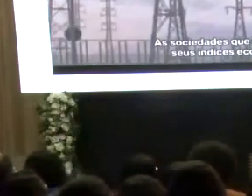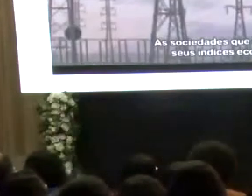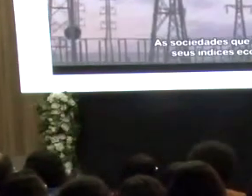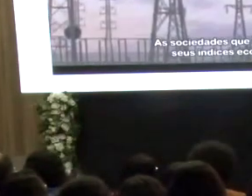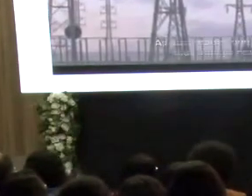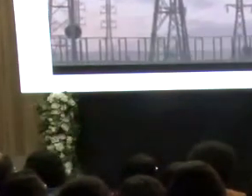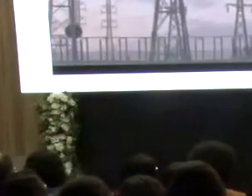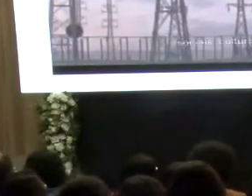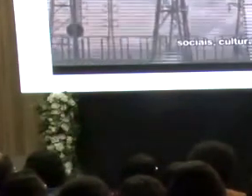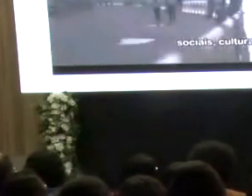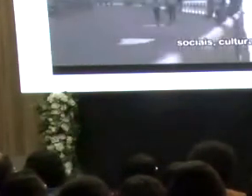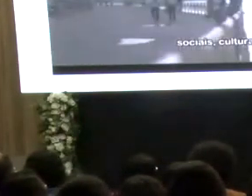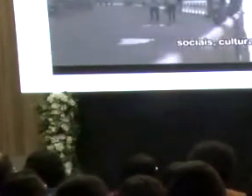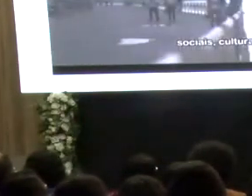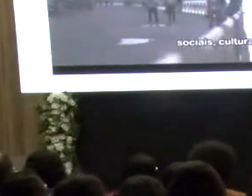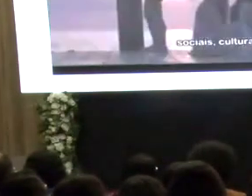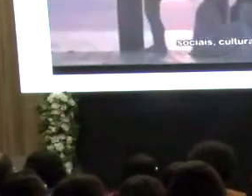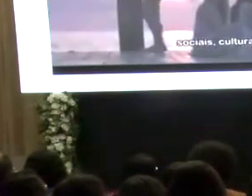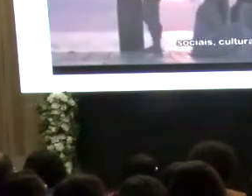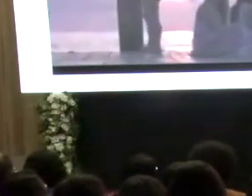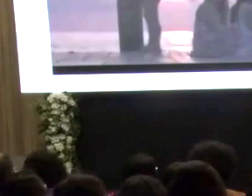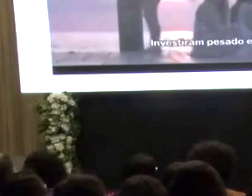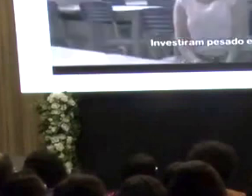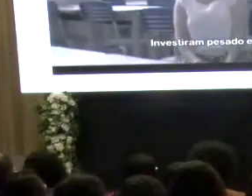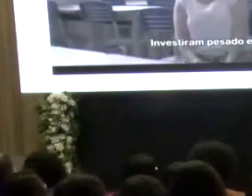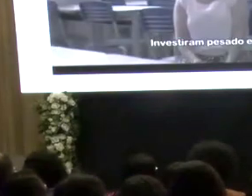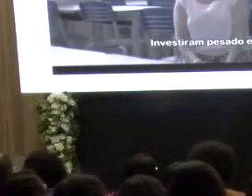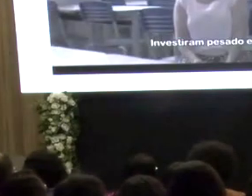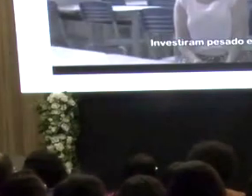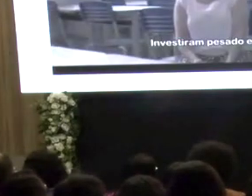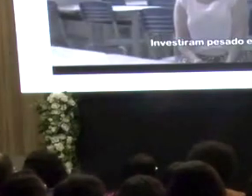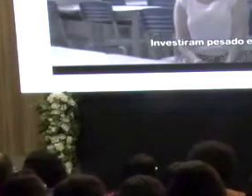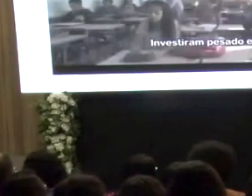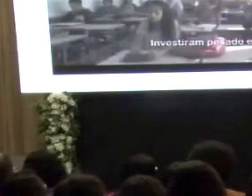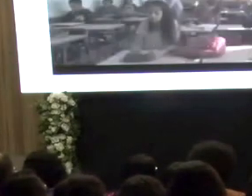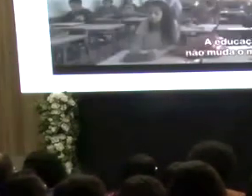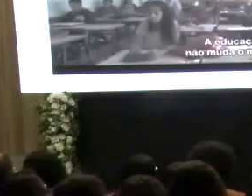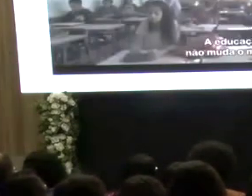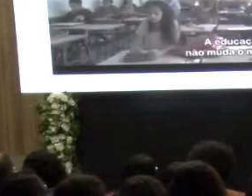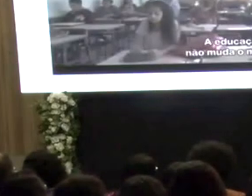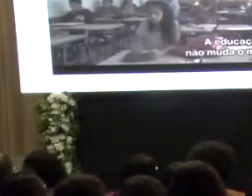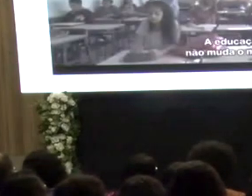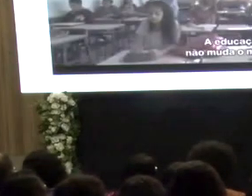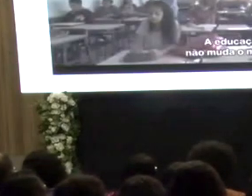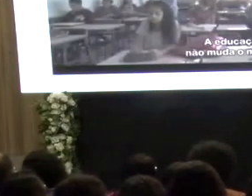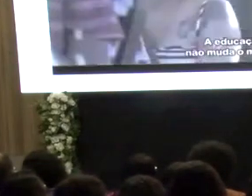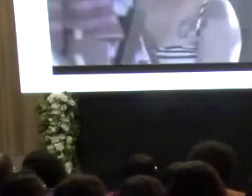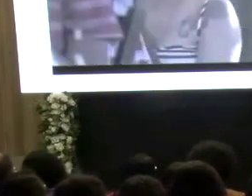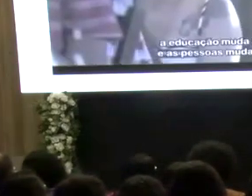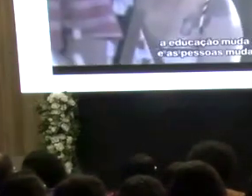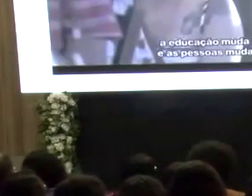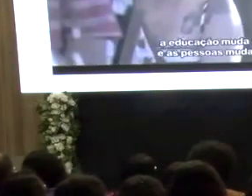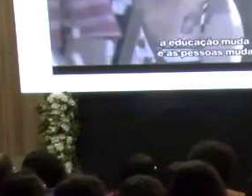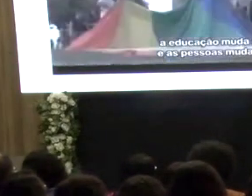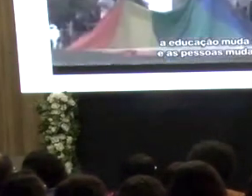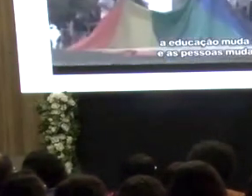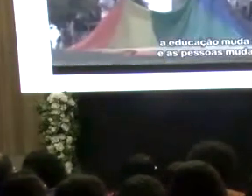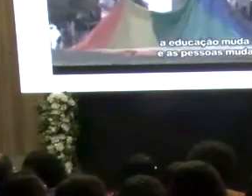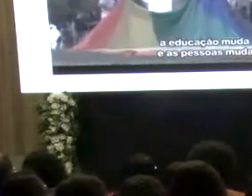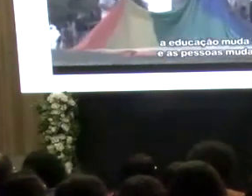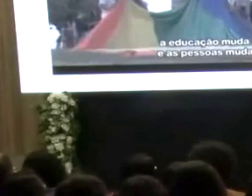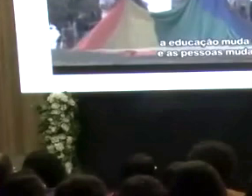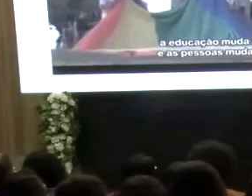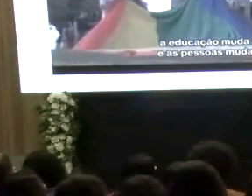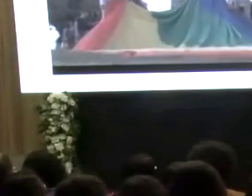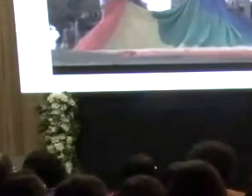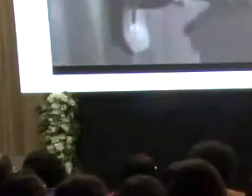índices econômicos, sociais, culturais, etc., investiram pesado em educação. A educação ela não muda o mundo, a educação muda as pessoas e